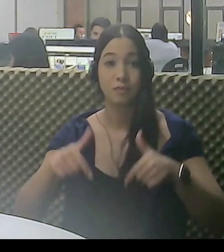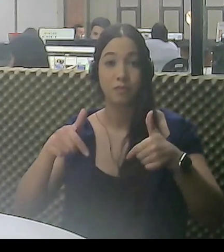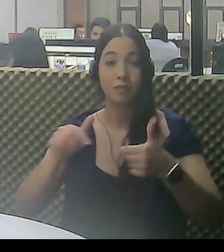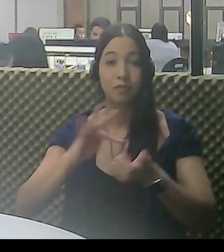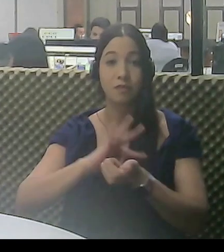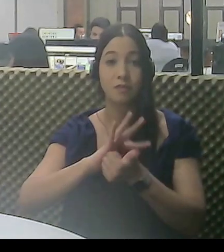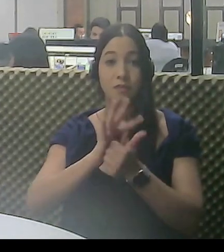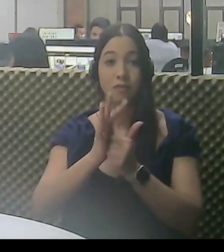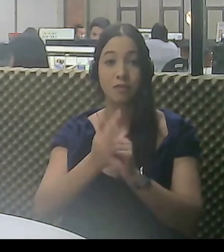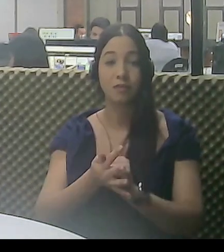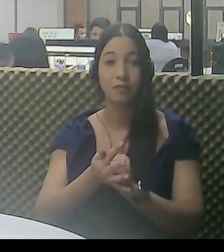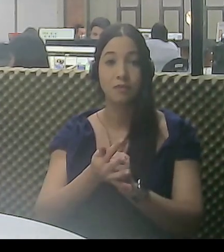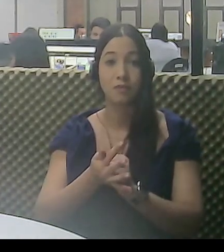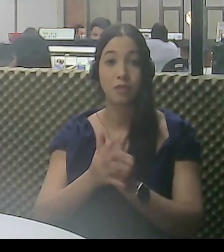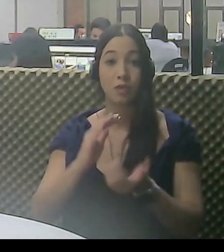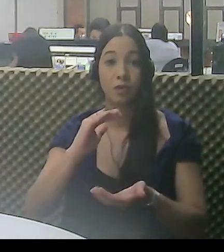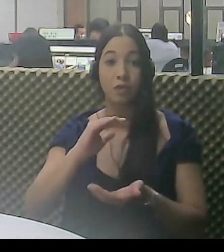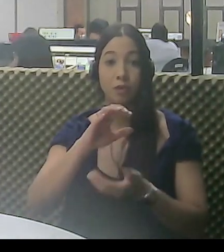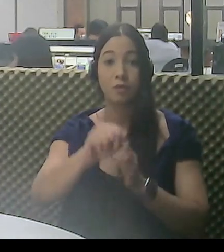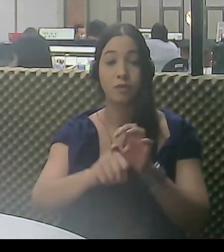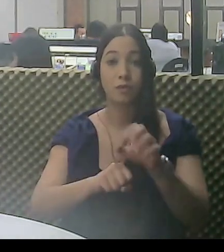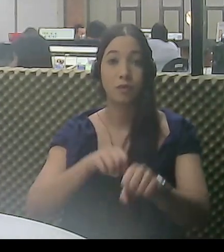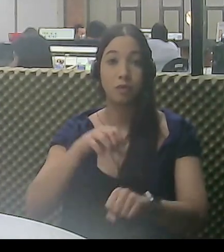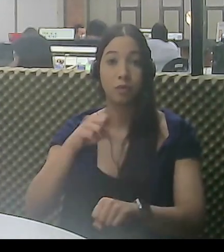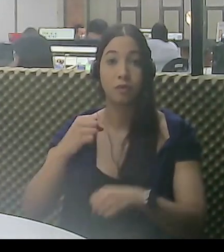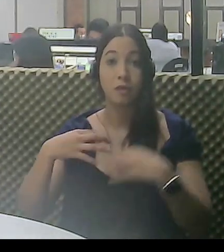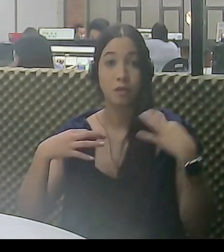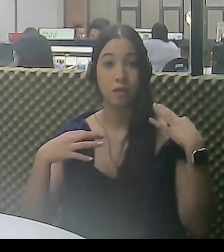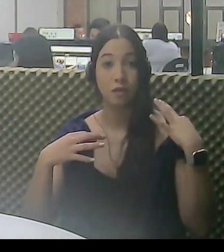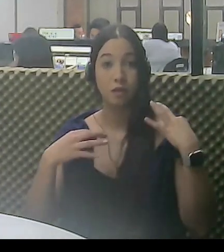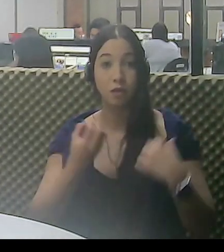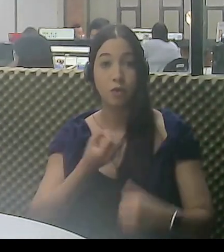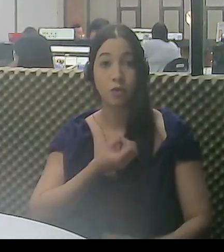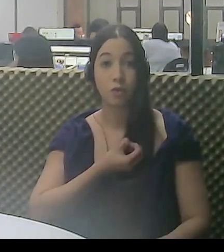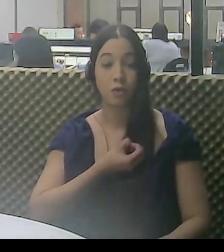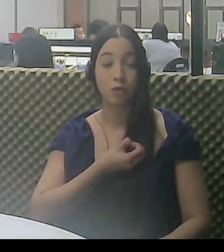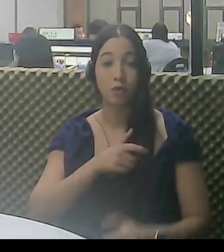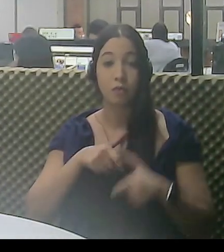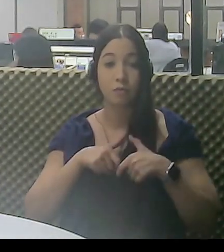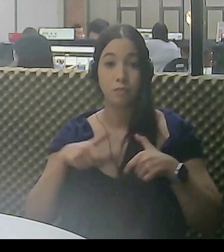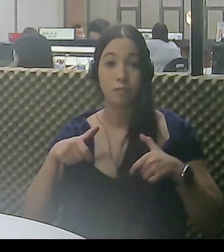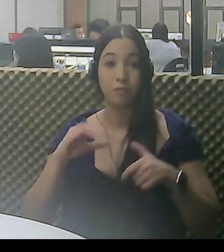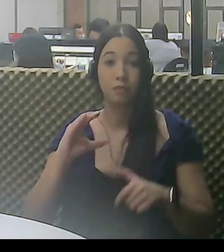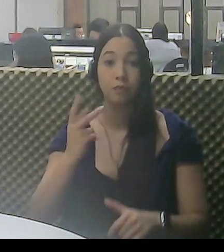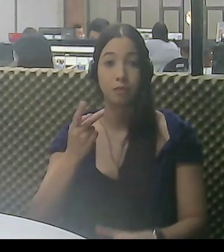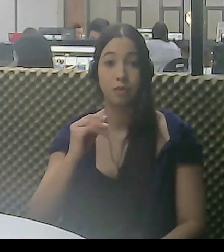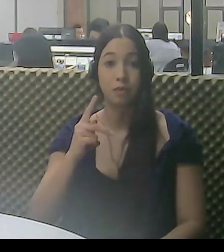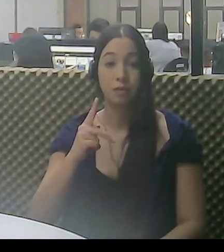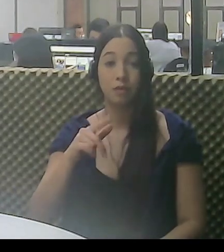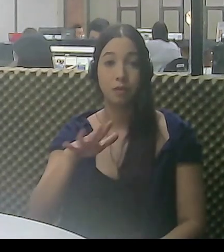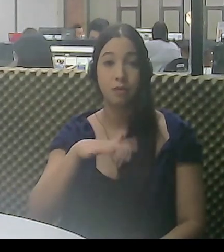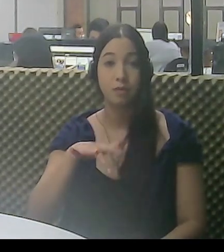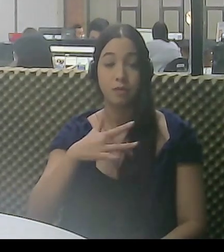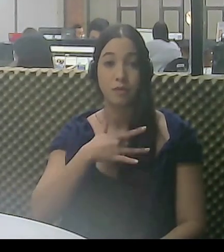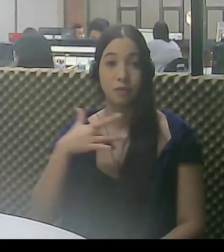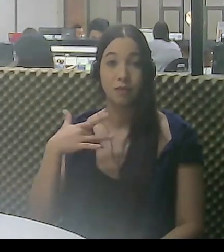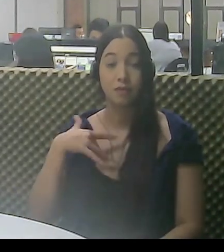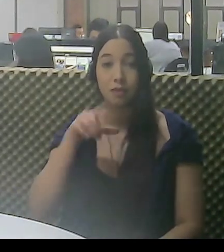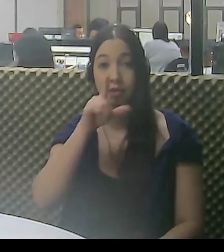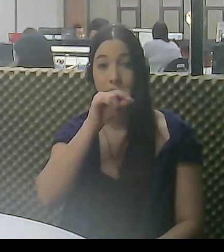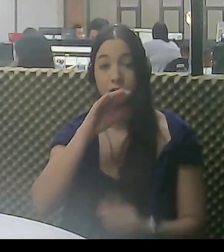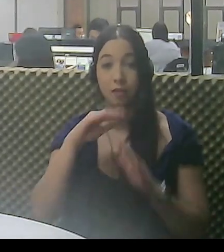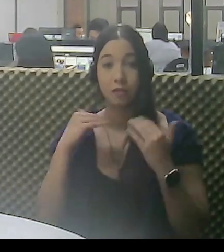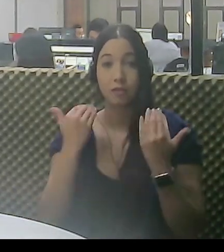Futel. A retirada do kit do atleta com camiseta, número de peito e chip deve ser feita no Espaço Saúde do Parque do